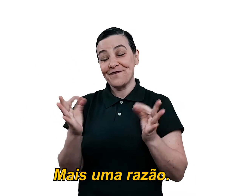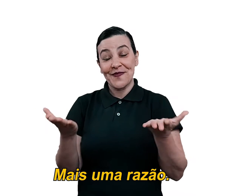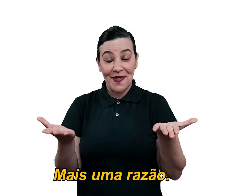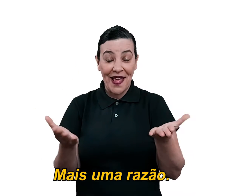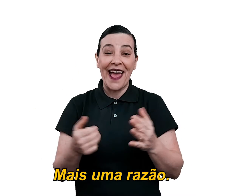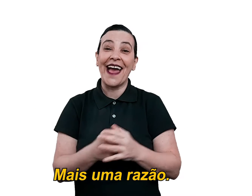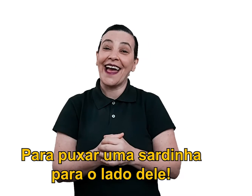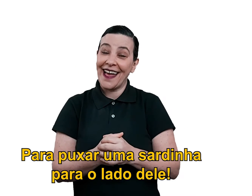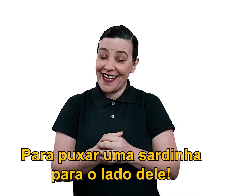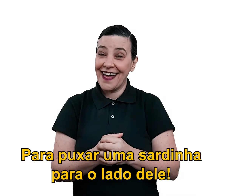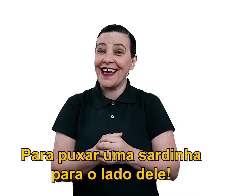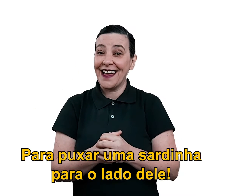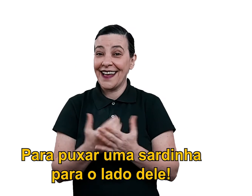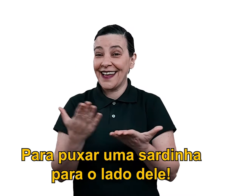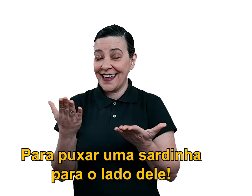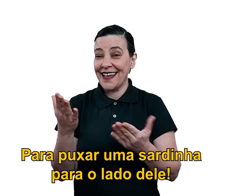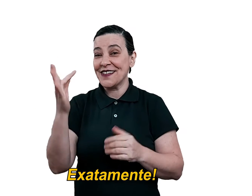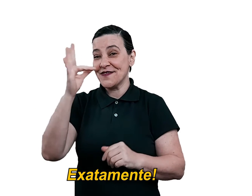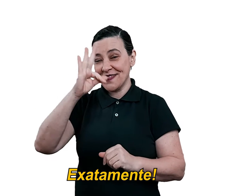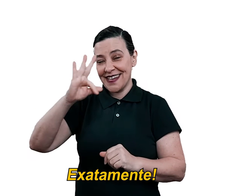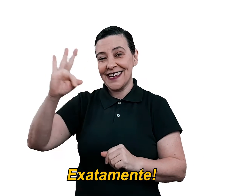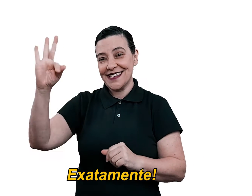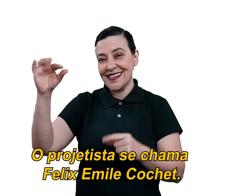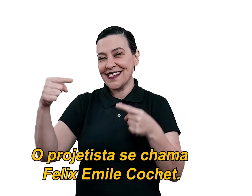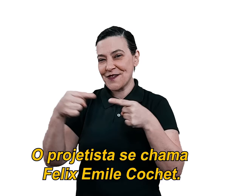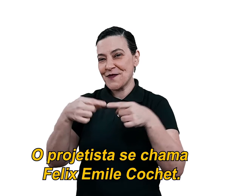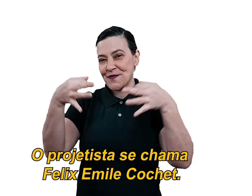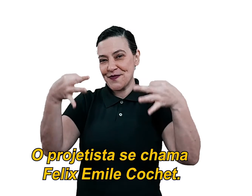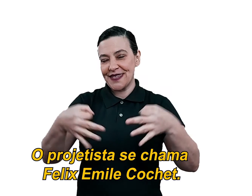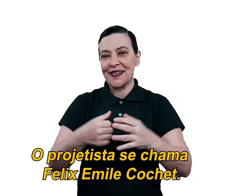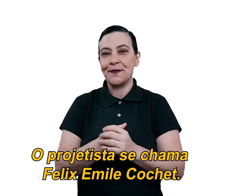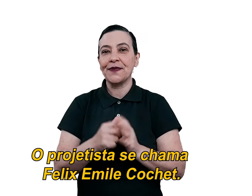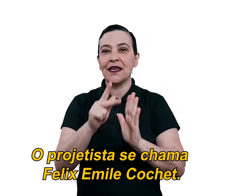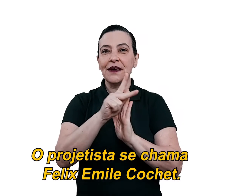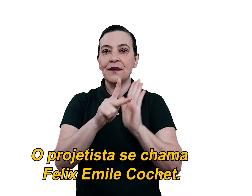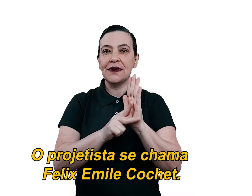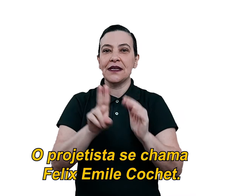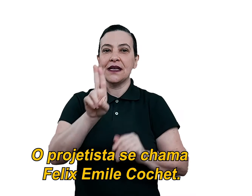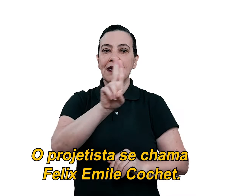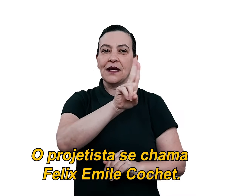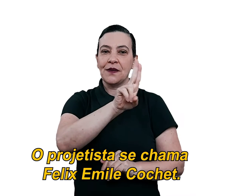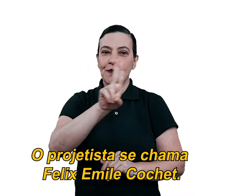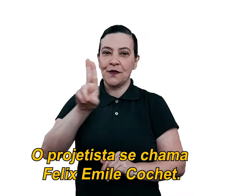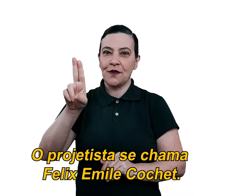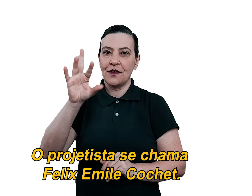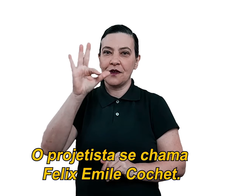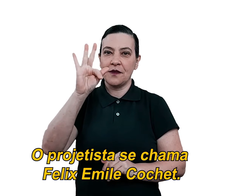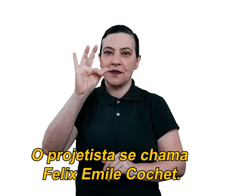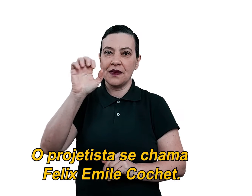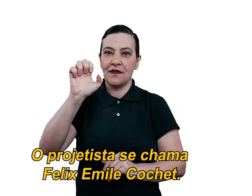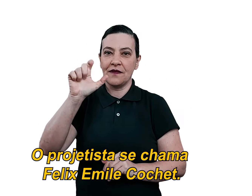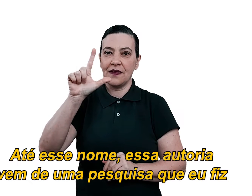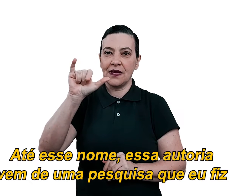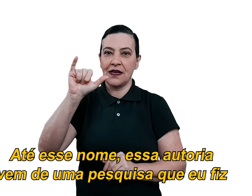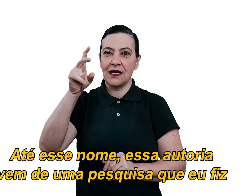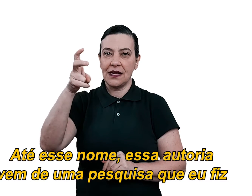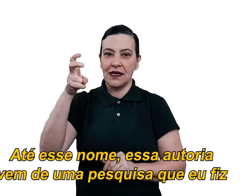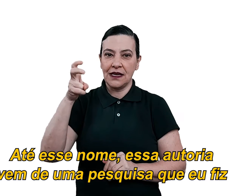Por mais uma razão. Puxa a sardinha para o lado dele. Exatamente. O projetista se chamava Félix Émile